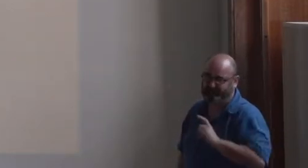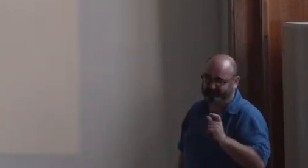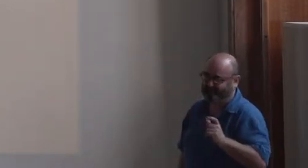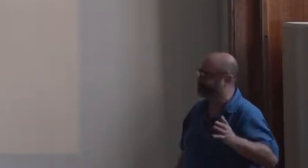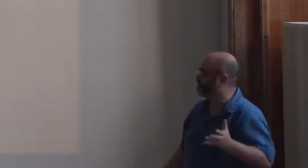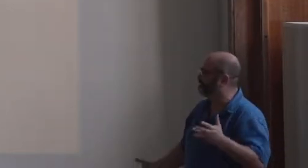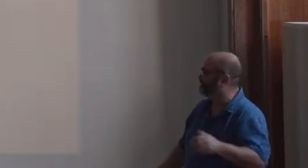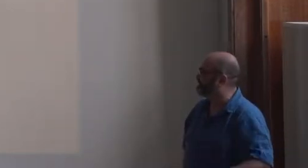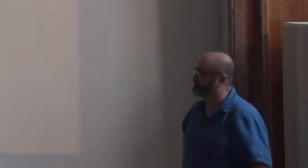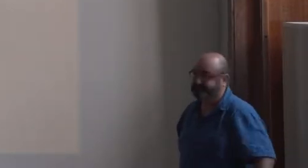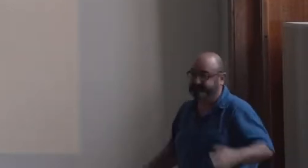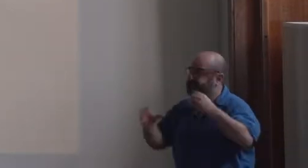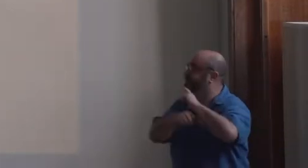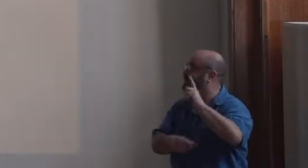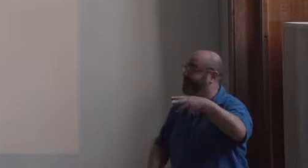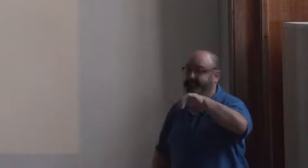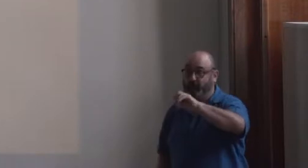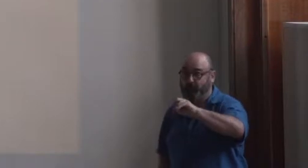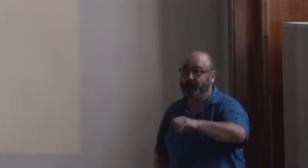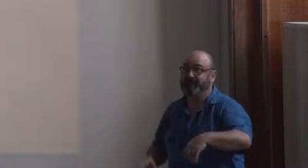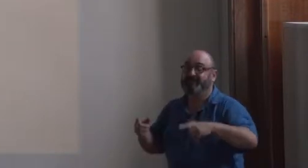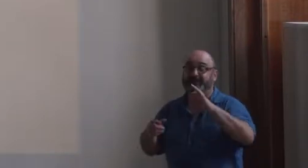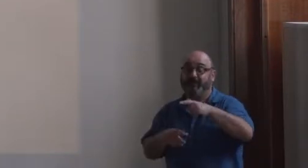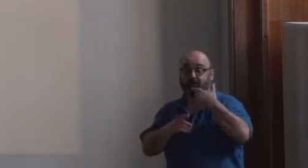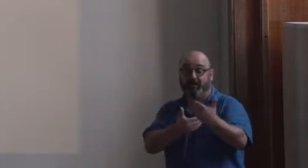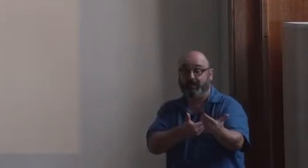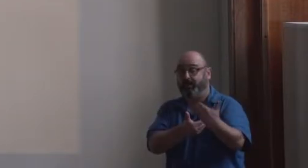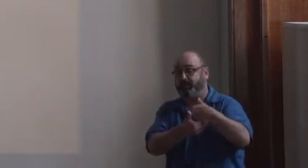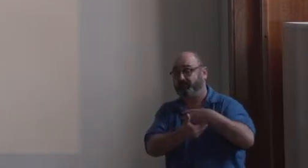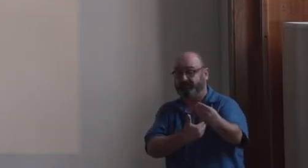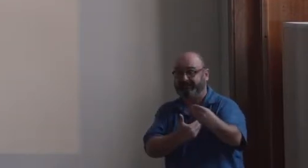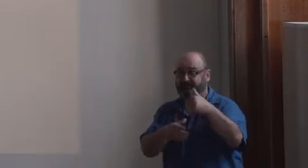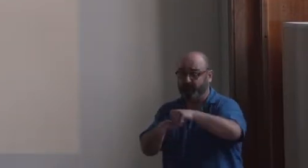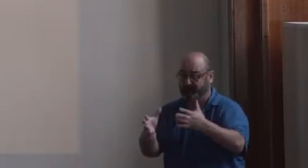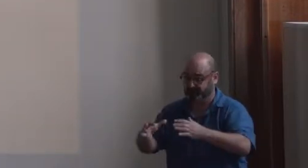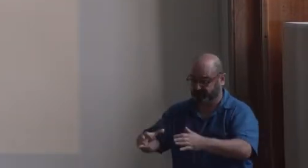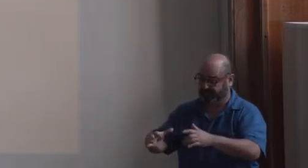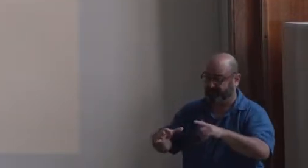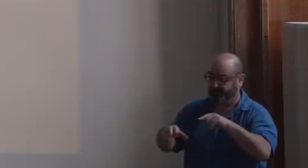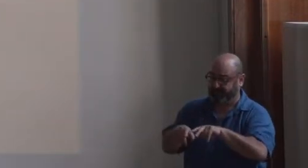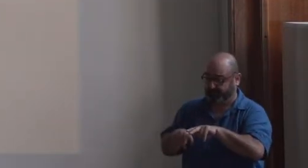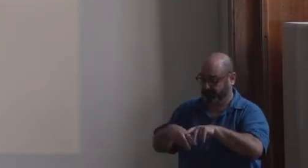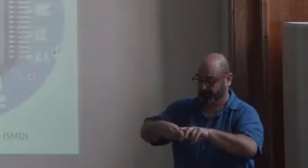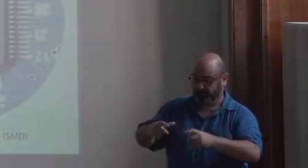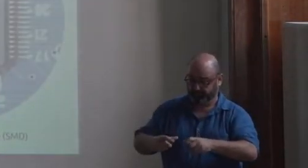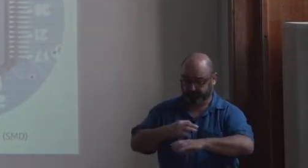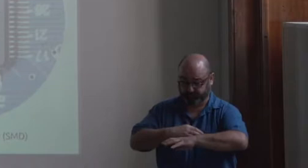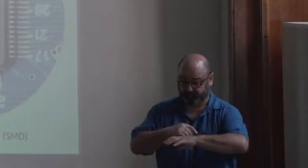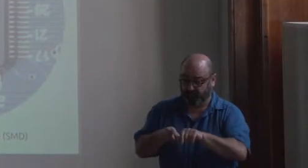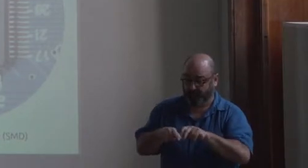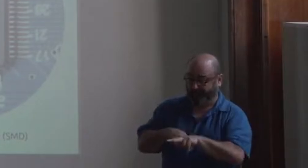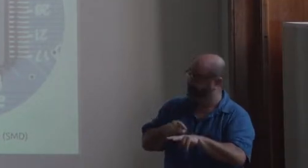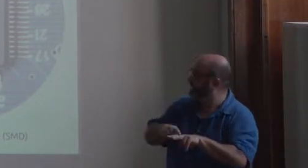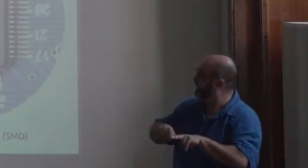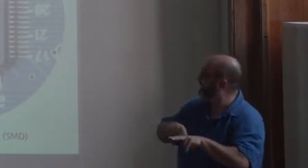terme. Et donc un GPIO, en gros, ça vous permet d'avoir une patte de votre puce